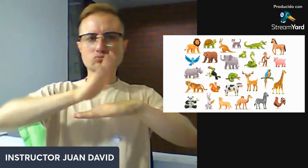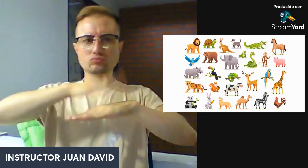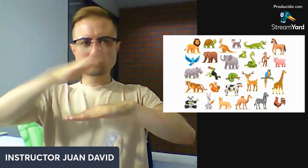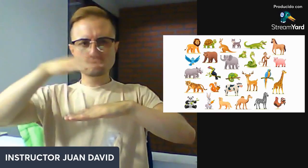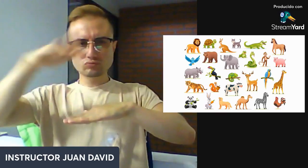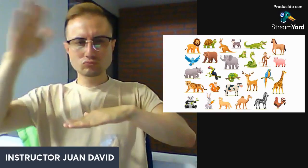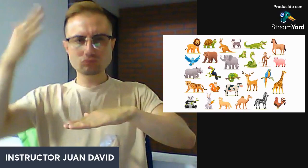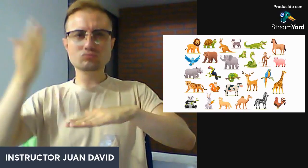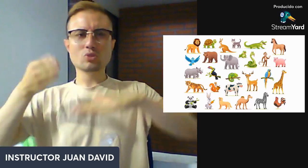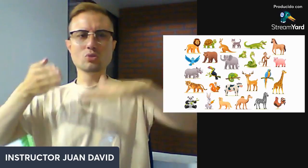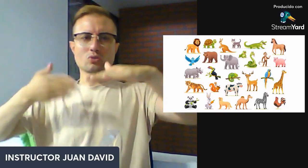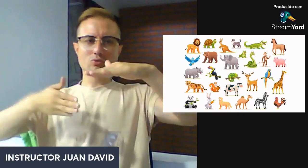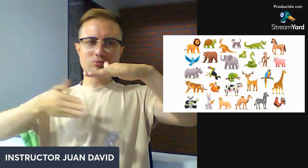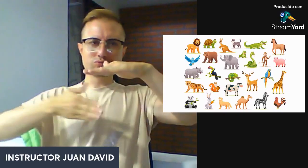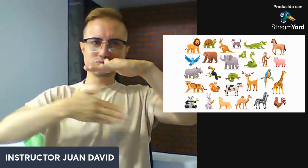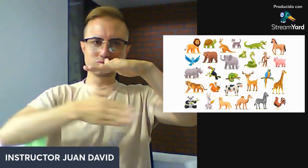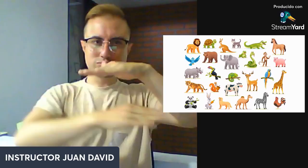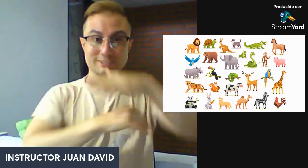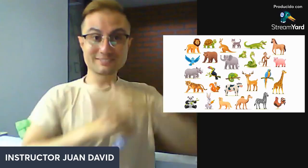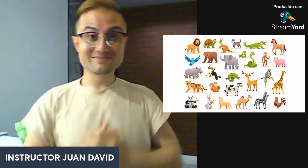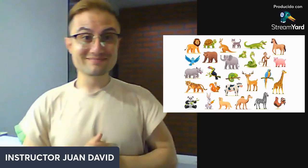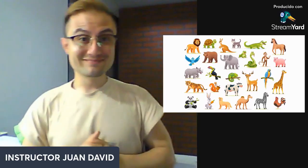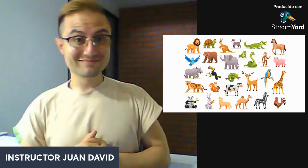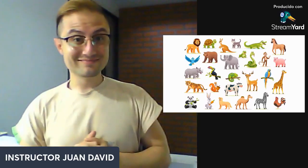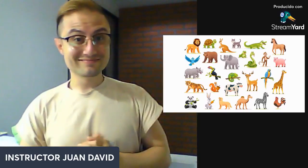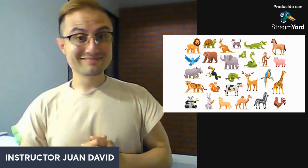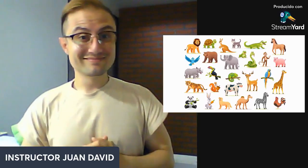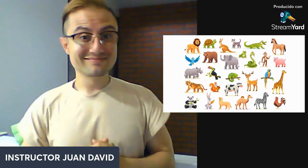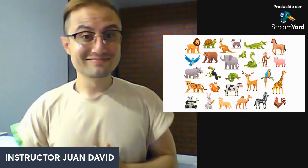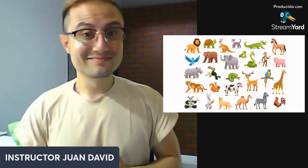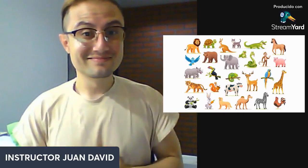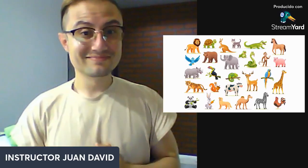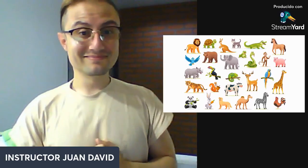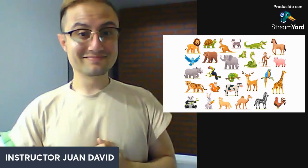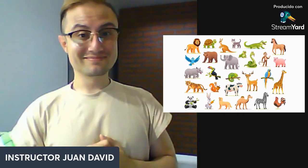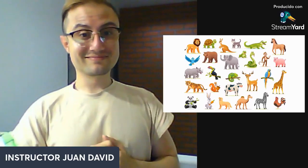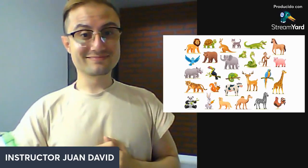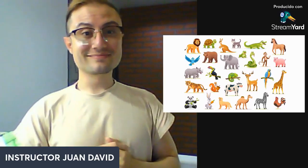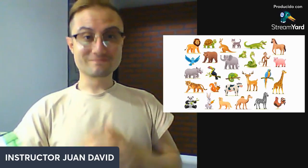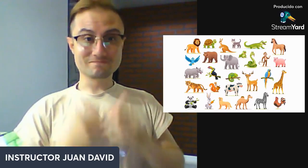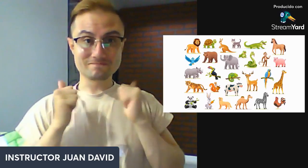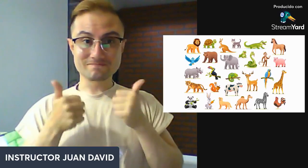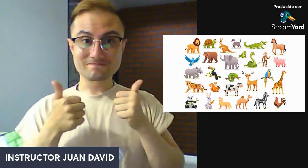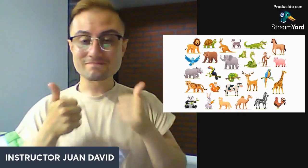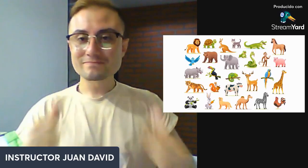a compararlos con sus hábitats, si son aéreos, si son terrestres o acuáticos.